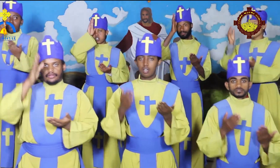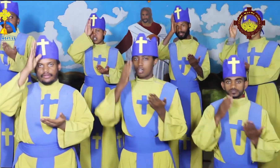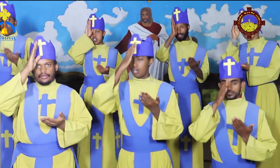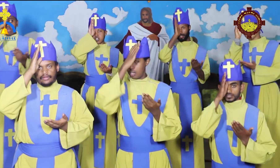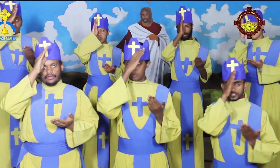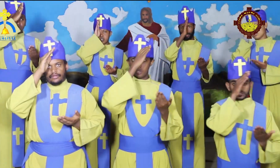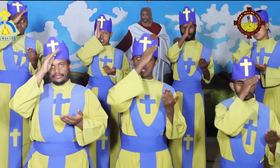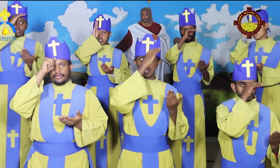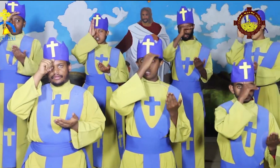ስብሐት